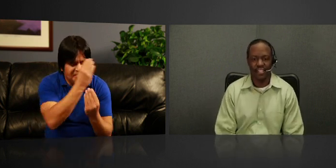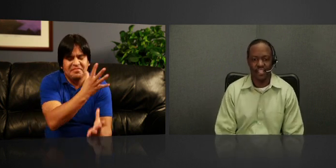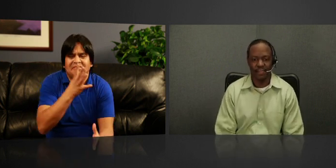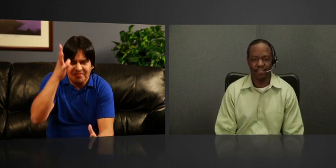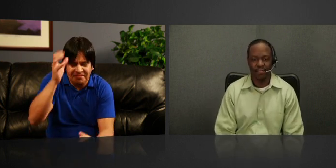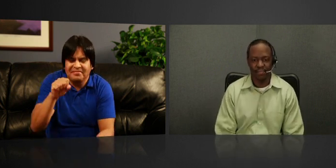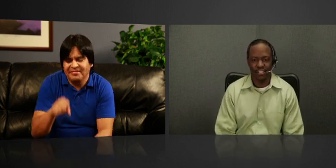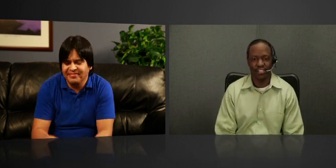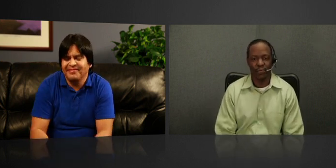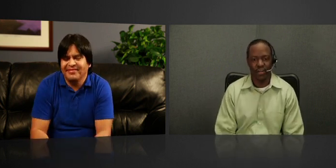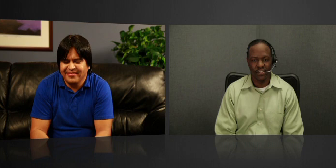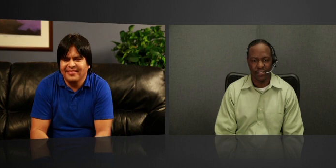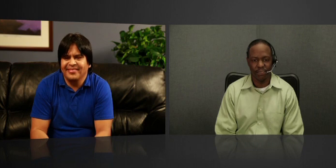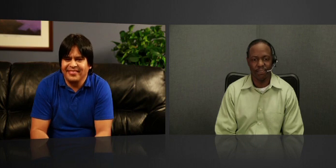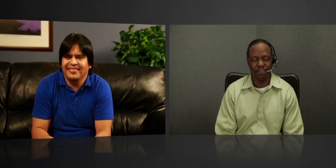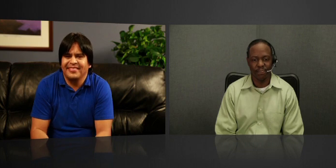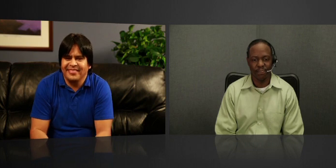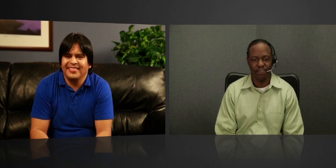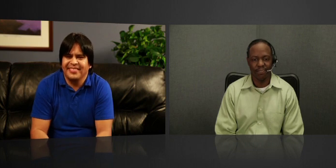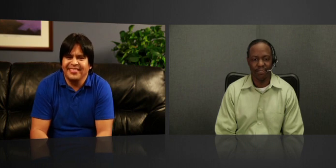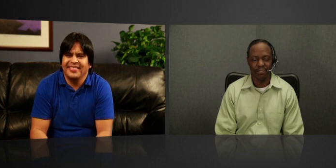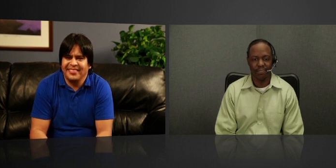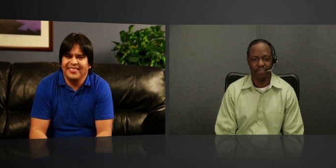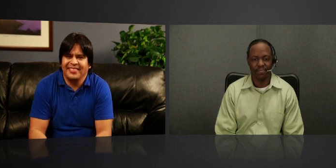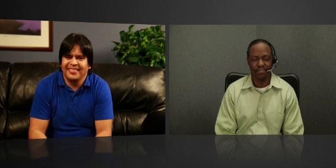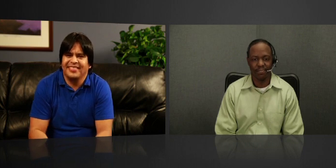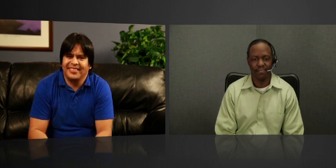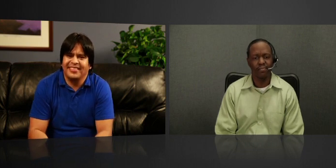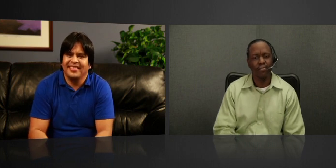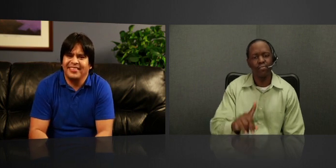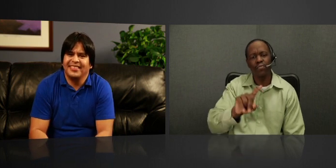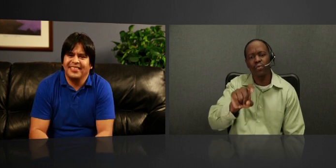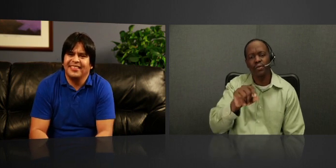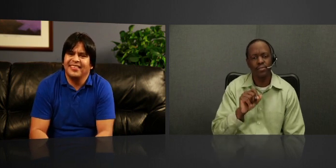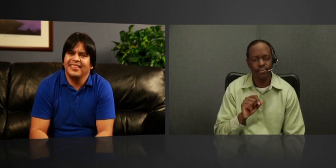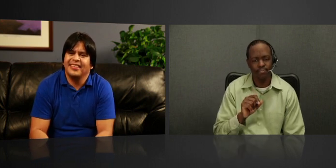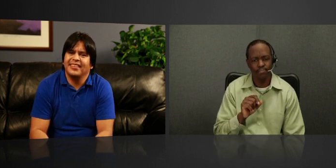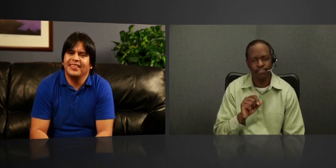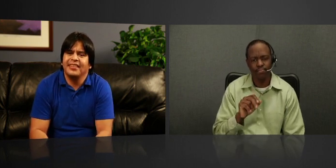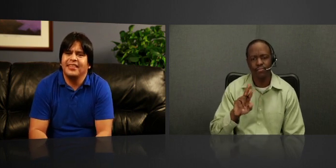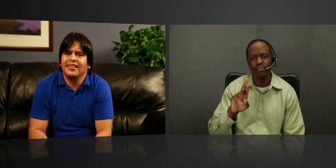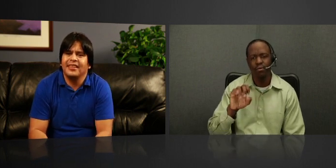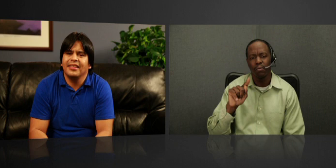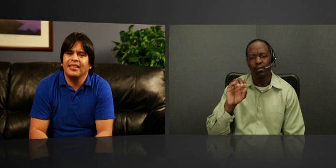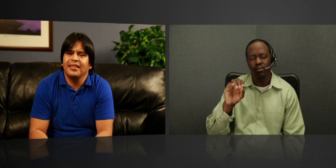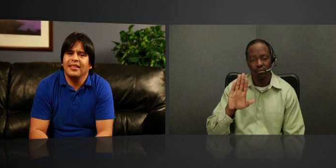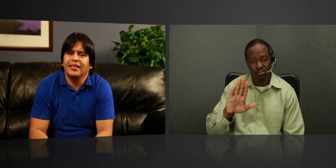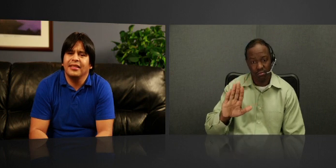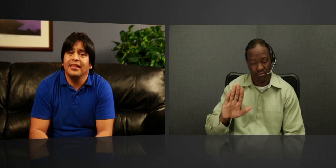sí se lo voy a decir Oye robertito y ya te graduaste de la